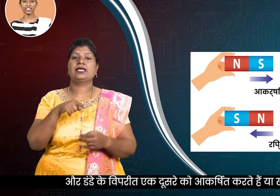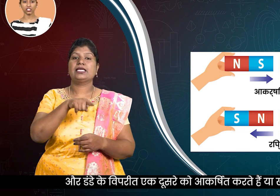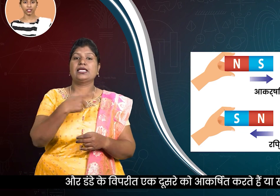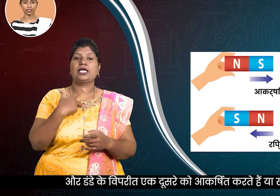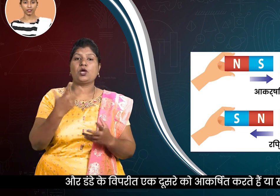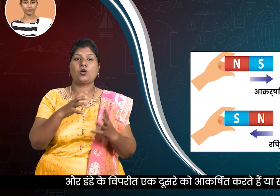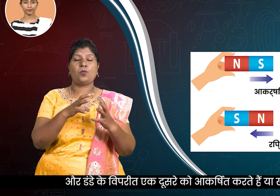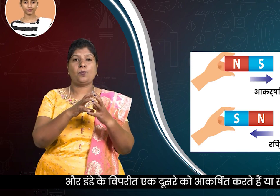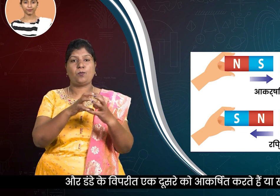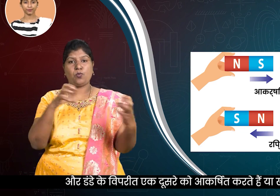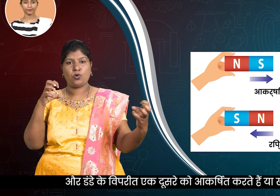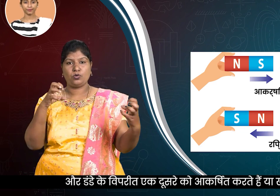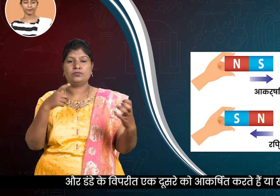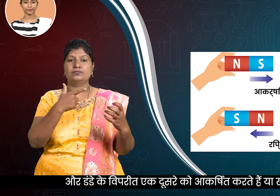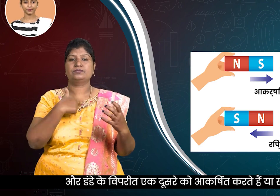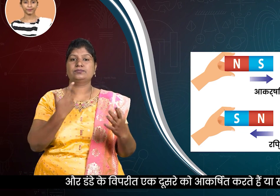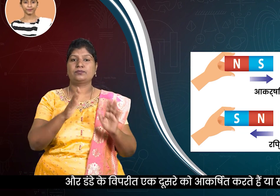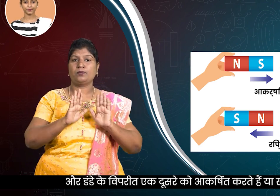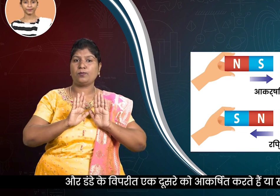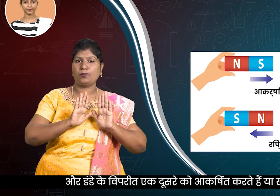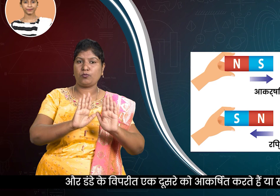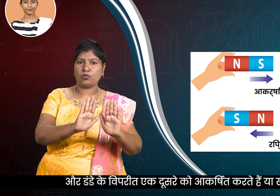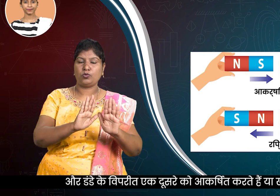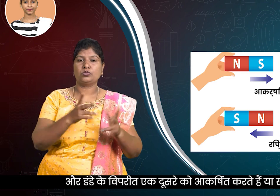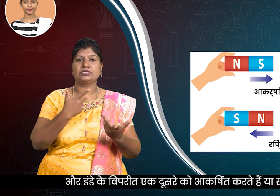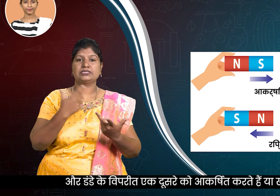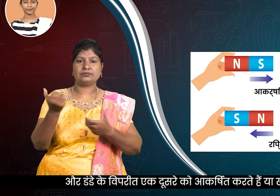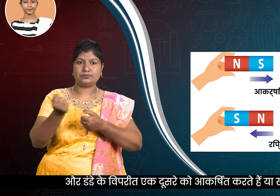हैं या खींचते हैं।